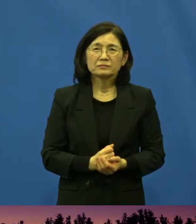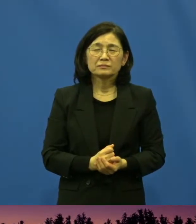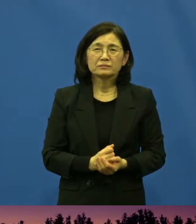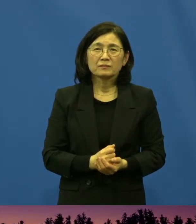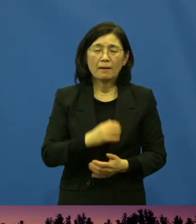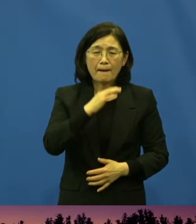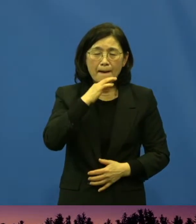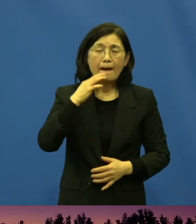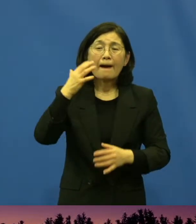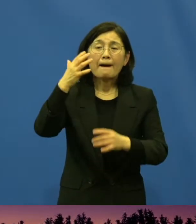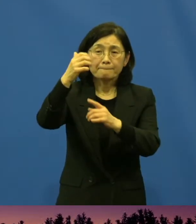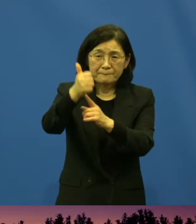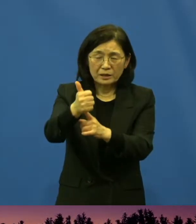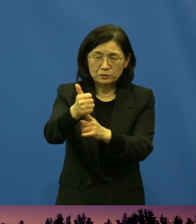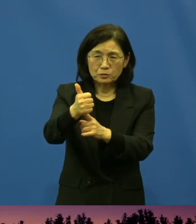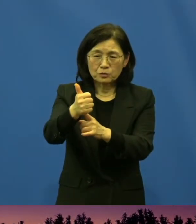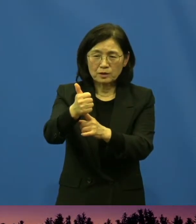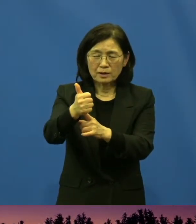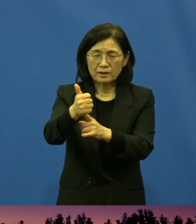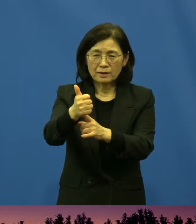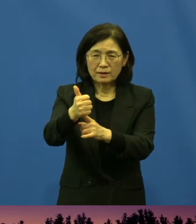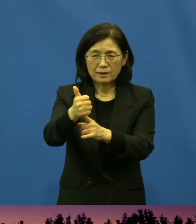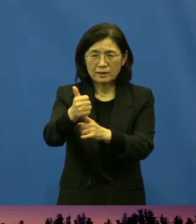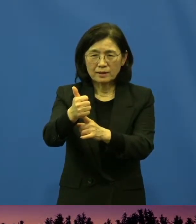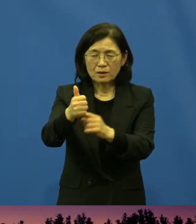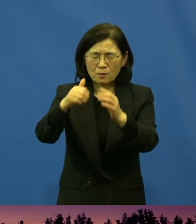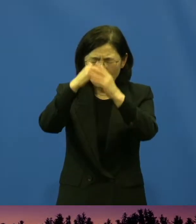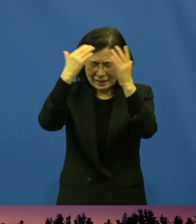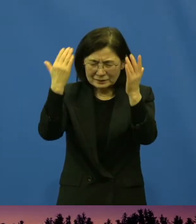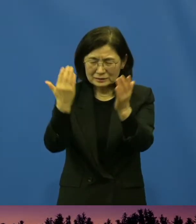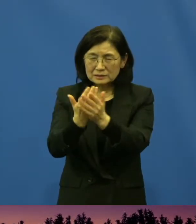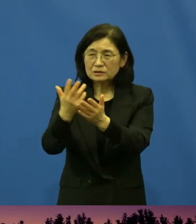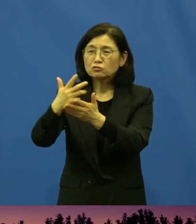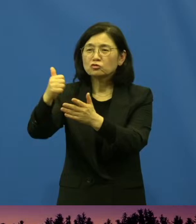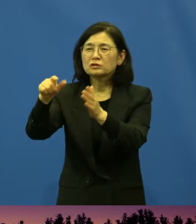이제 내 인생의 길은 주님의 손에 달려 있습니다.